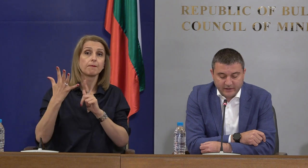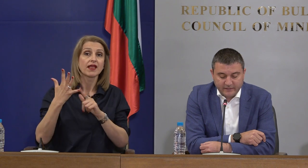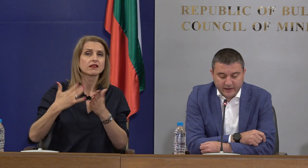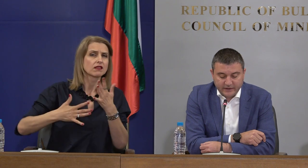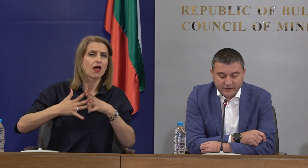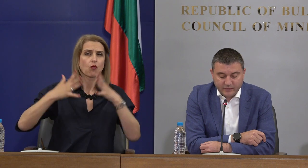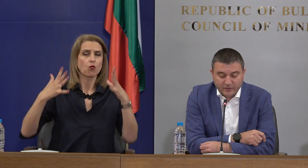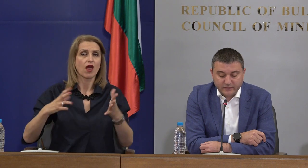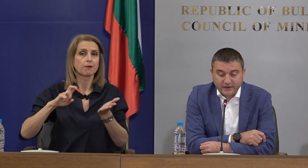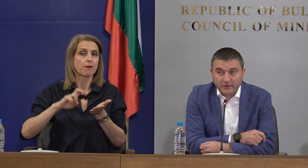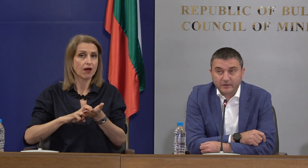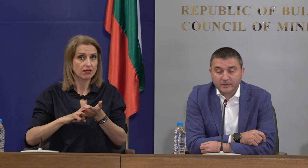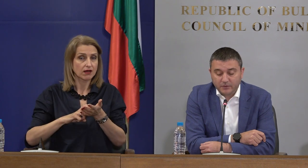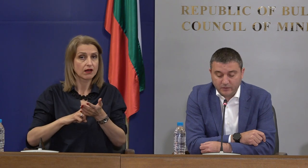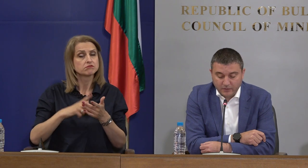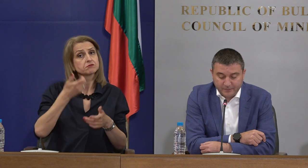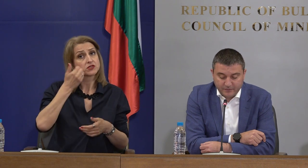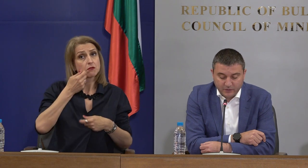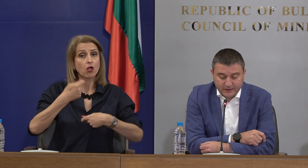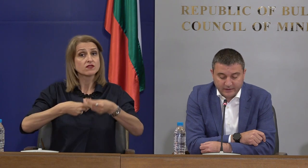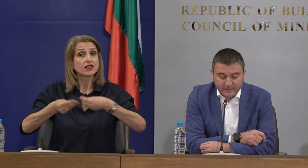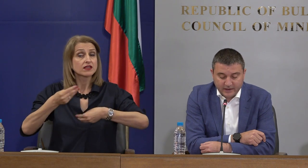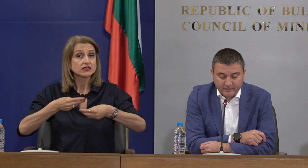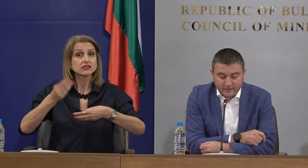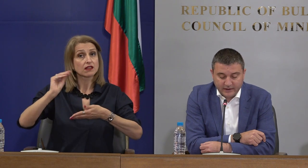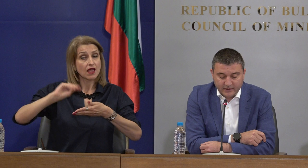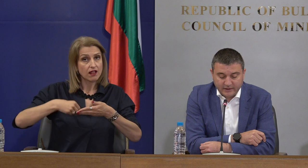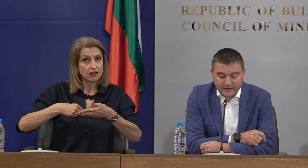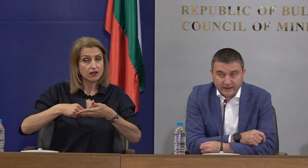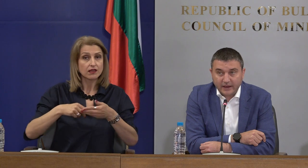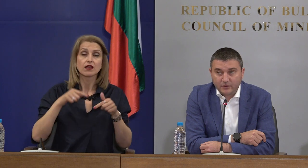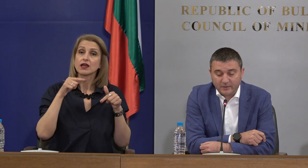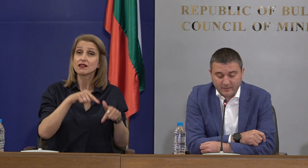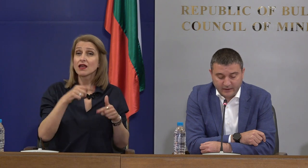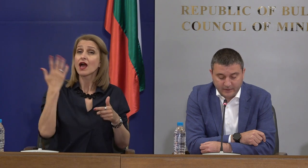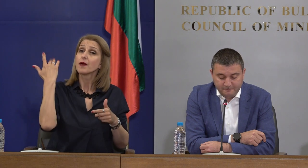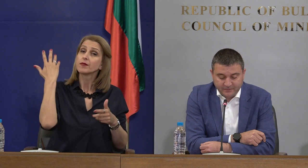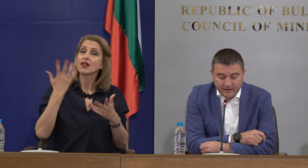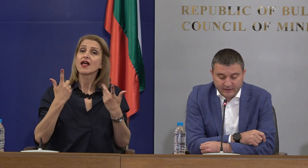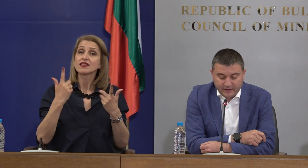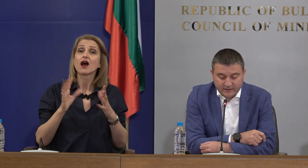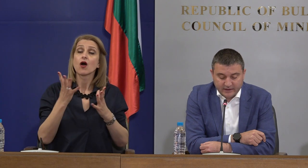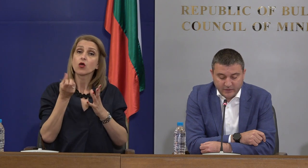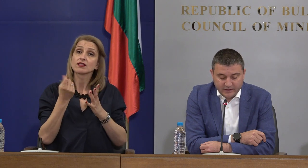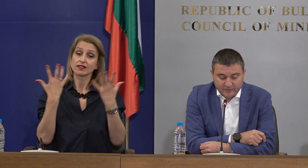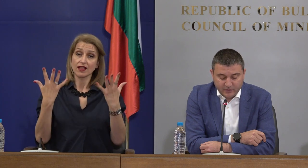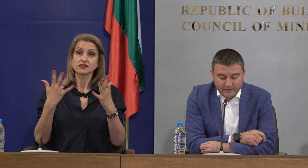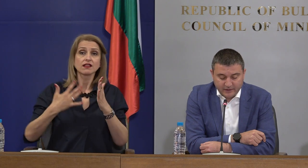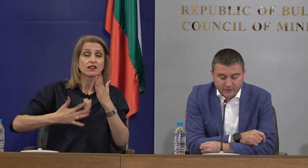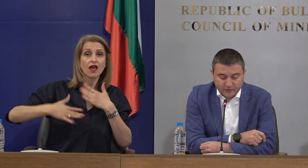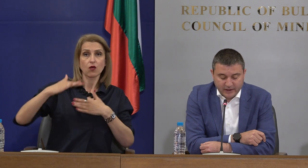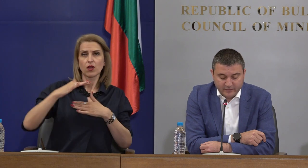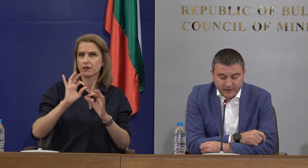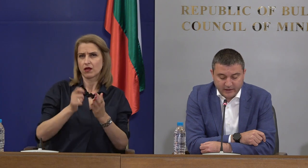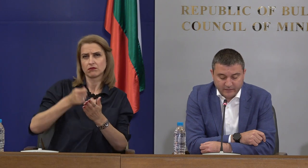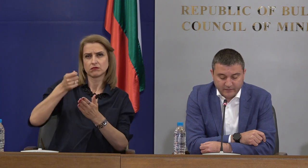За референция са използвани сделки, при които придобитата банка е била една от 10-те най-големи банки. Такива са сделките за придобиване